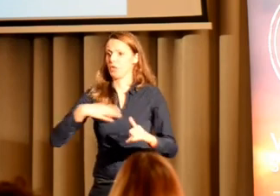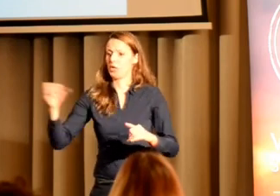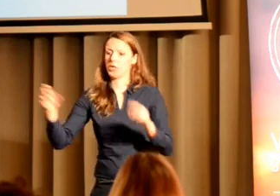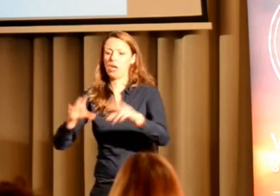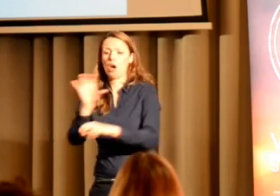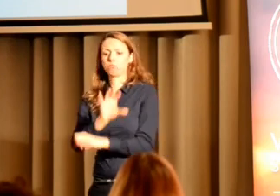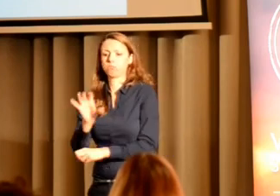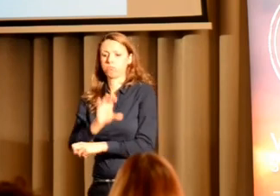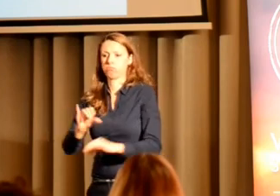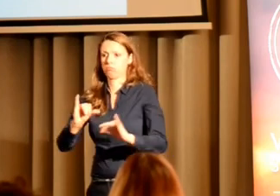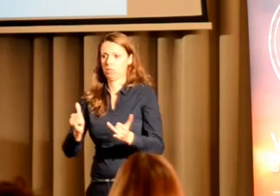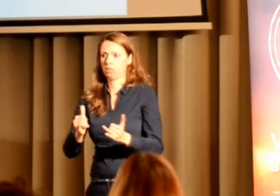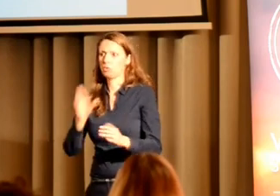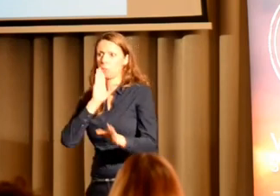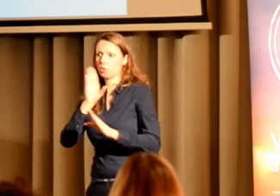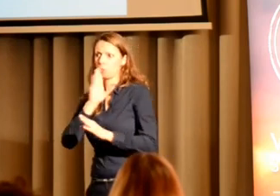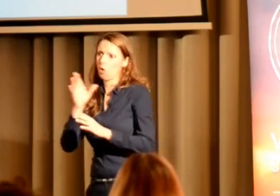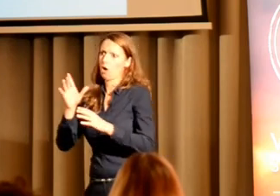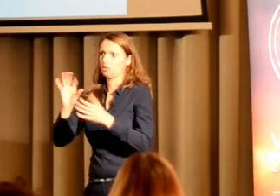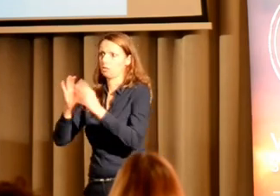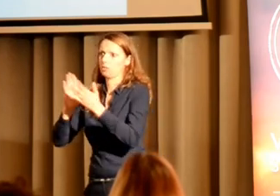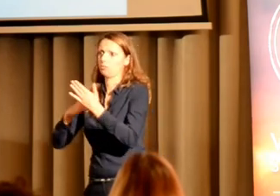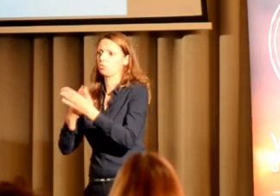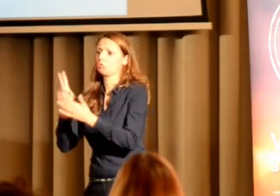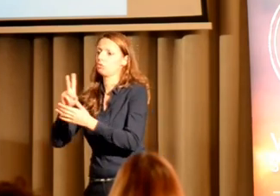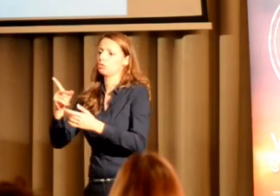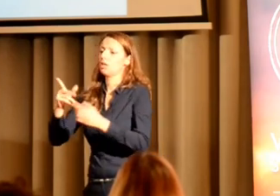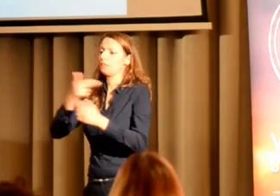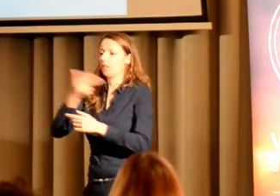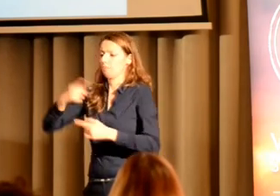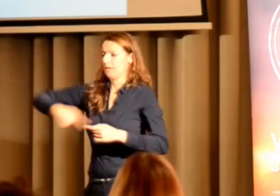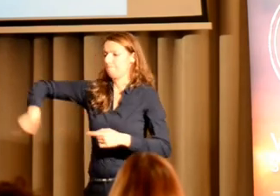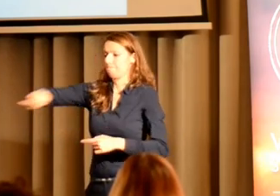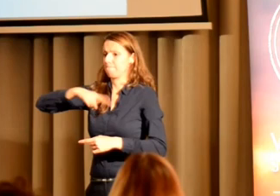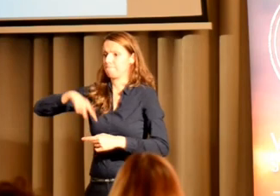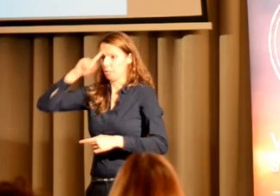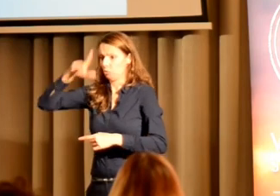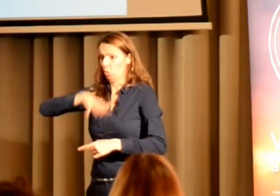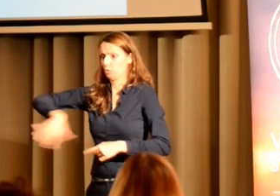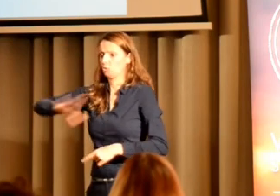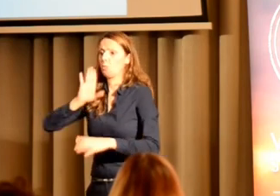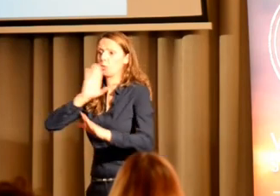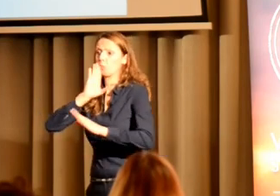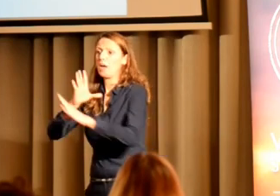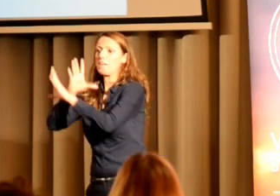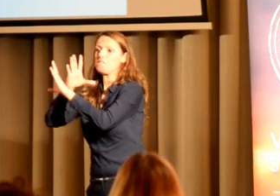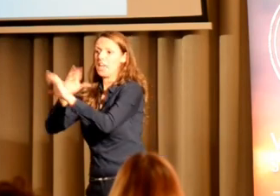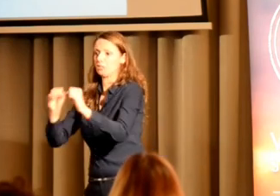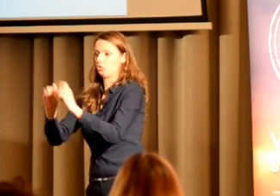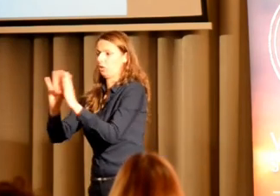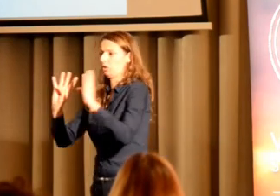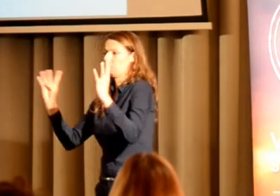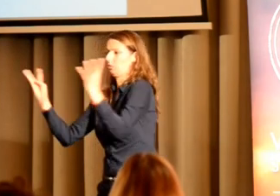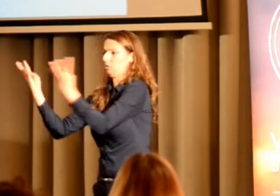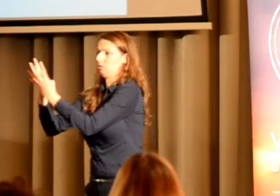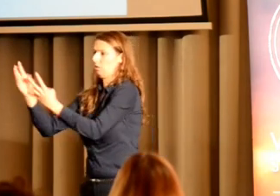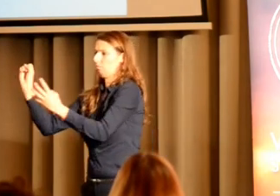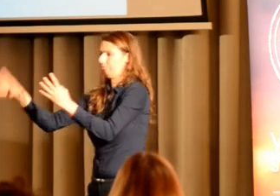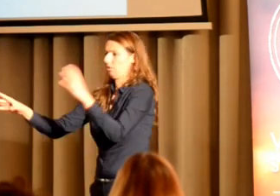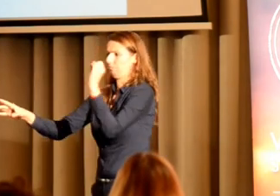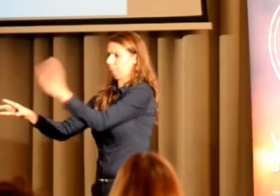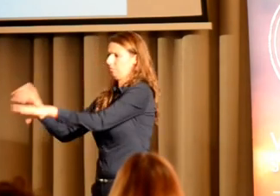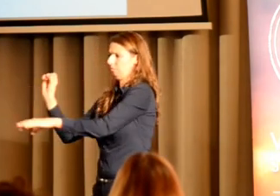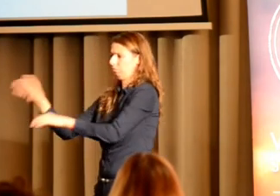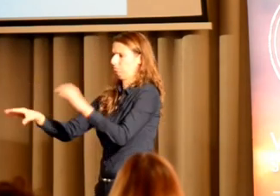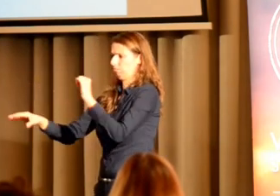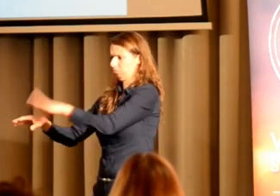temat funkcjonowania naszego społeczeństwa, obserwując więźniów na wybiegu w jakimś kacecie. No